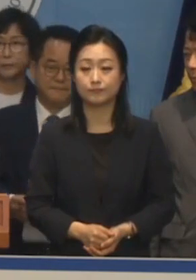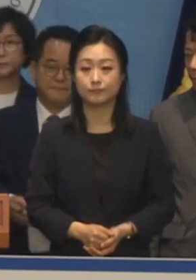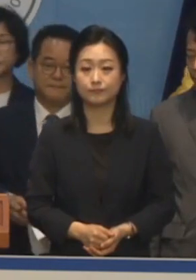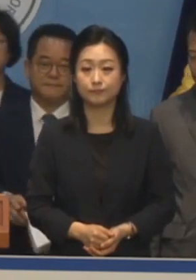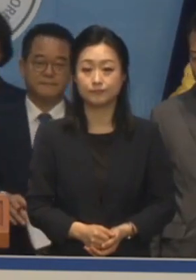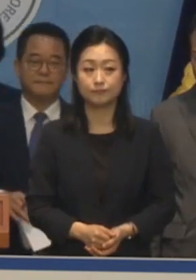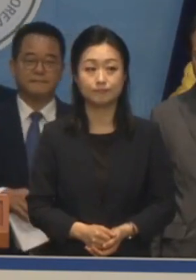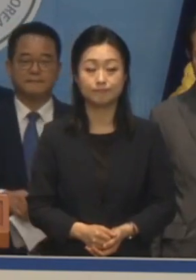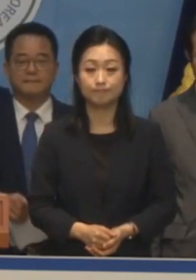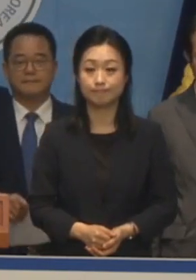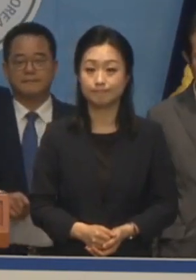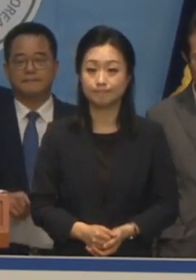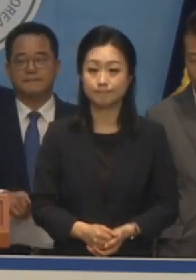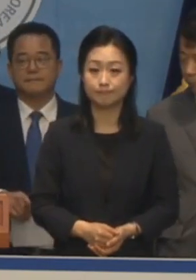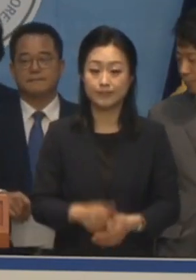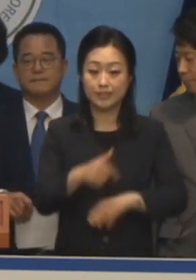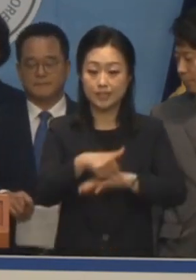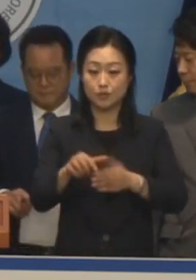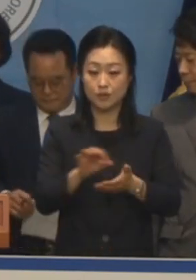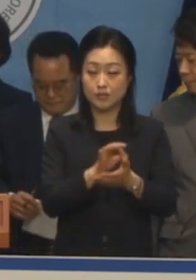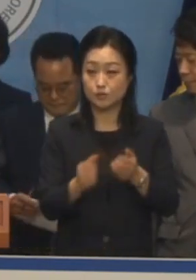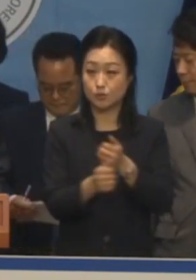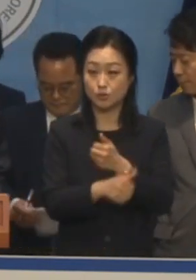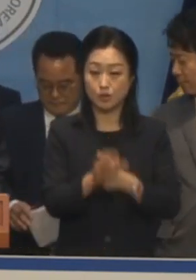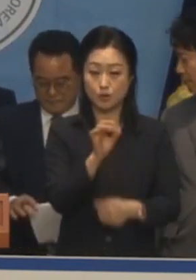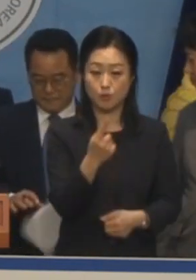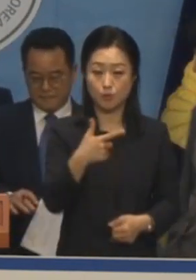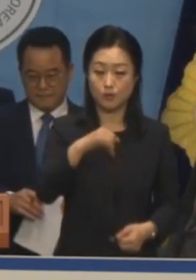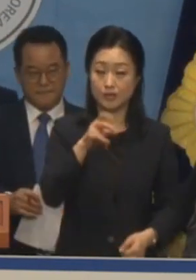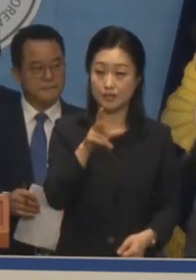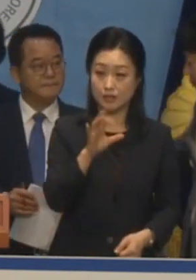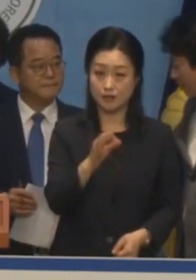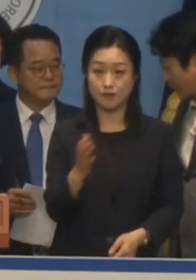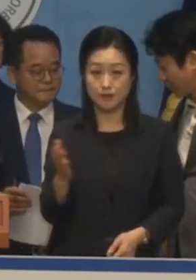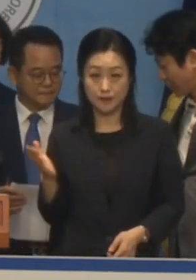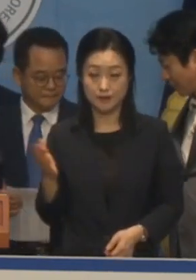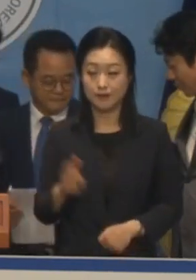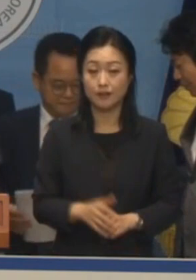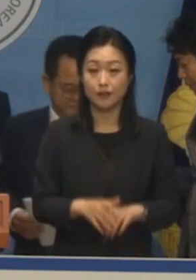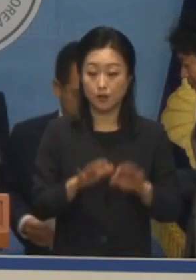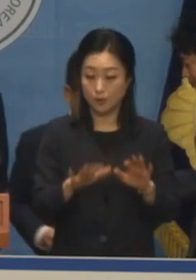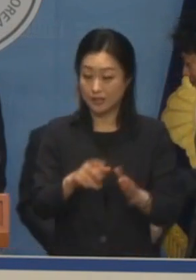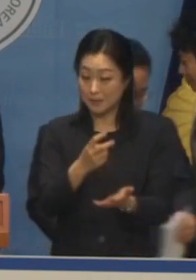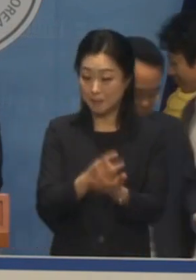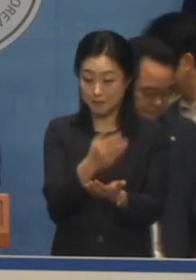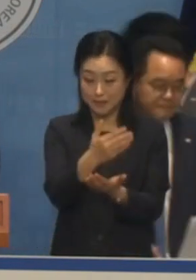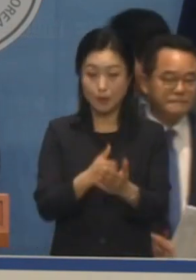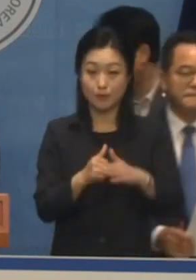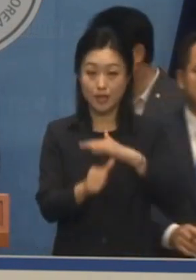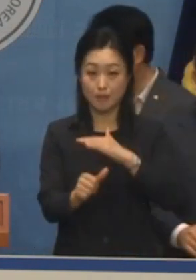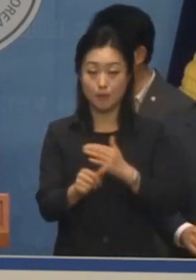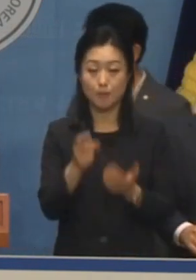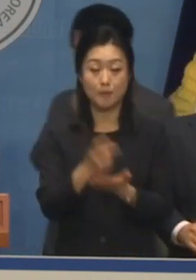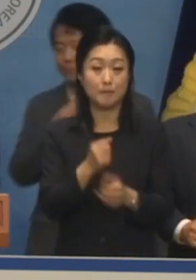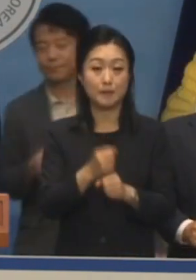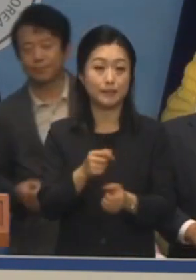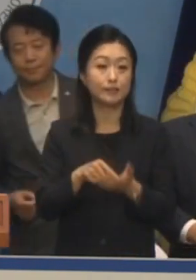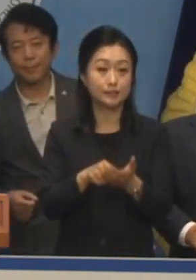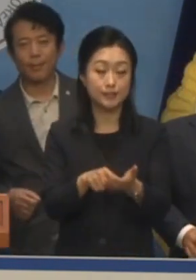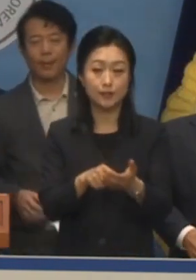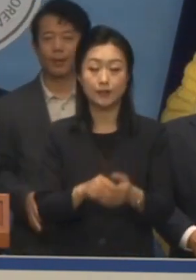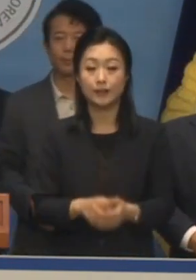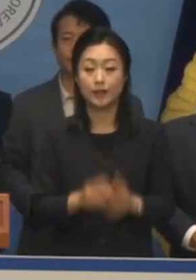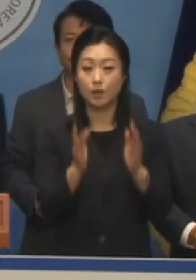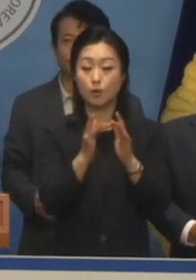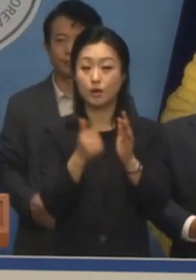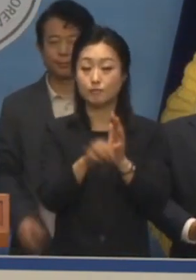네, 기재위원회 오기영 의원입니다. 온라인 플랫폼 공정화의 법률을 대표 발의했습니다. 온라인 플랫폼